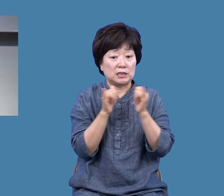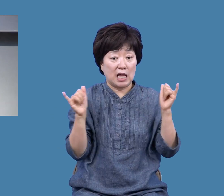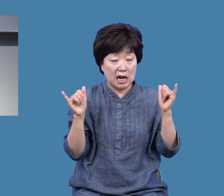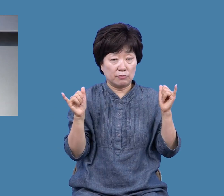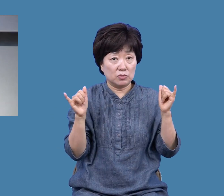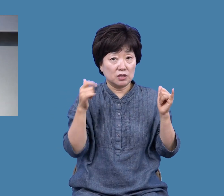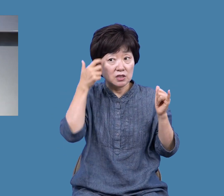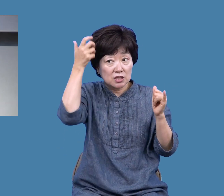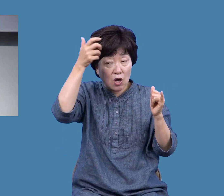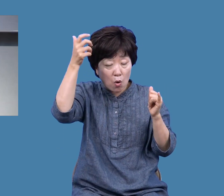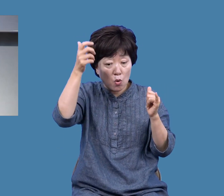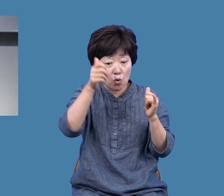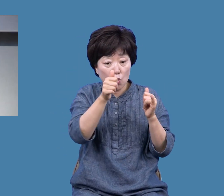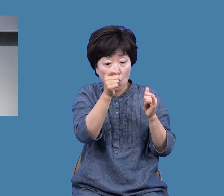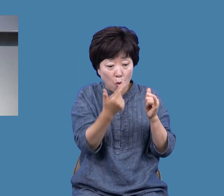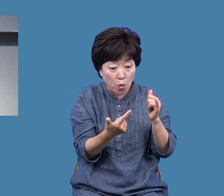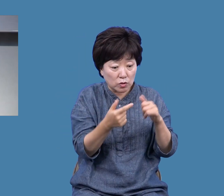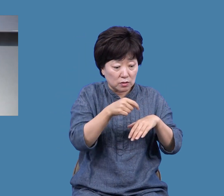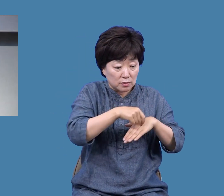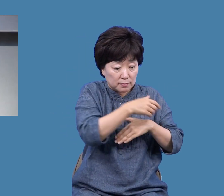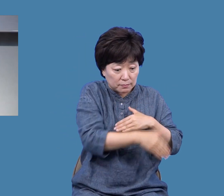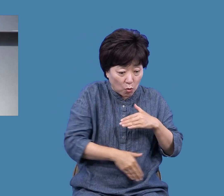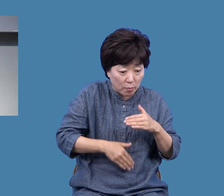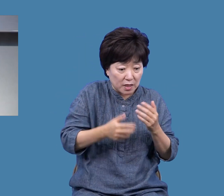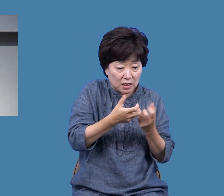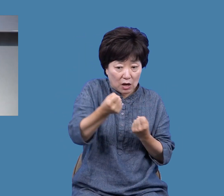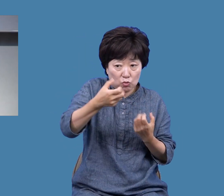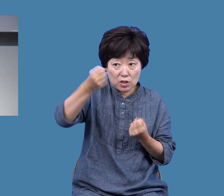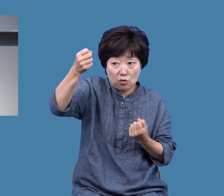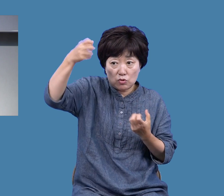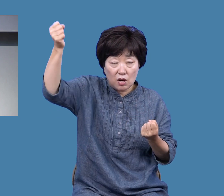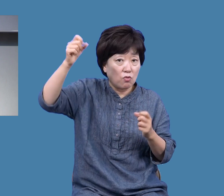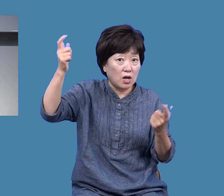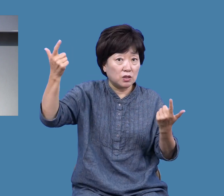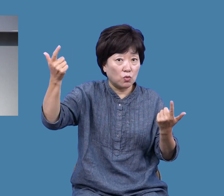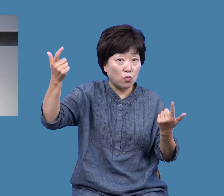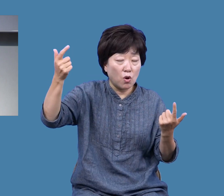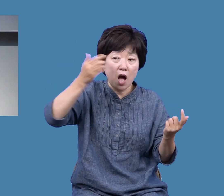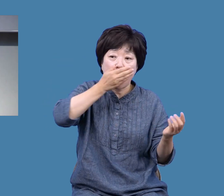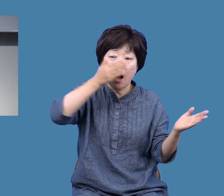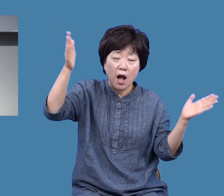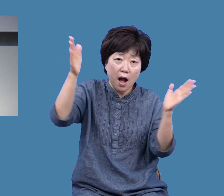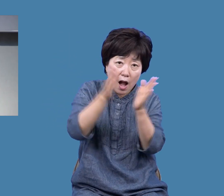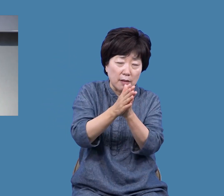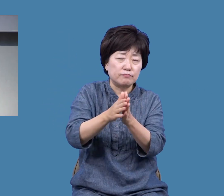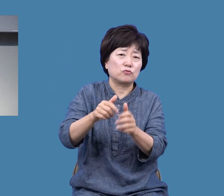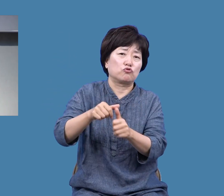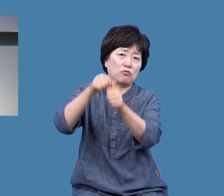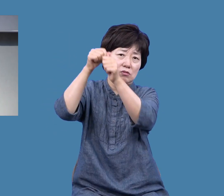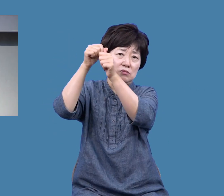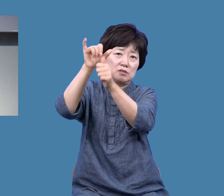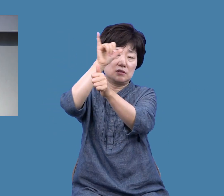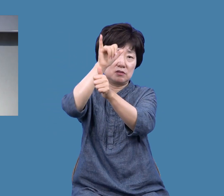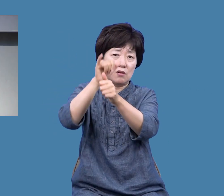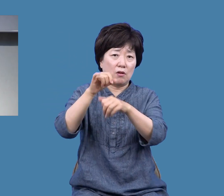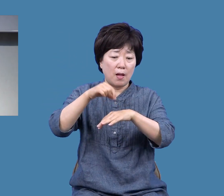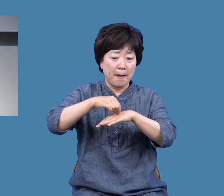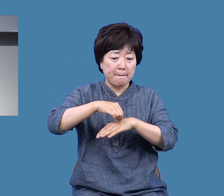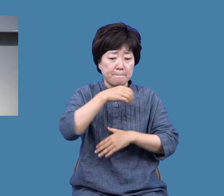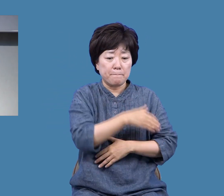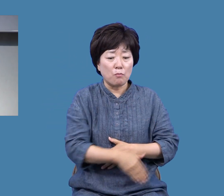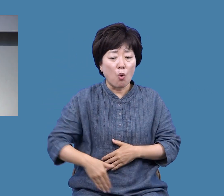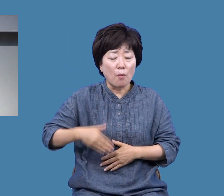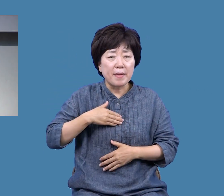할 때는 영의 구원뿐만이 아니라 몸의 구원이 함께 포함되어 있습니다. 자, 그렇다면 몸의 구원은